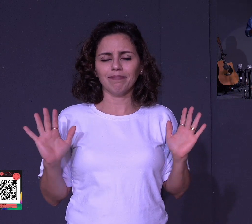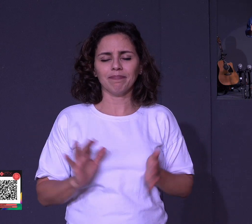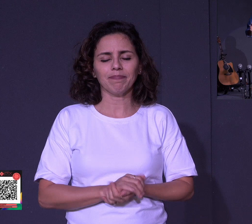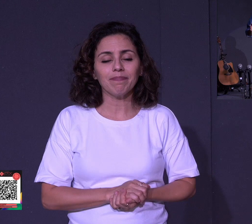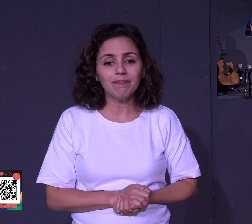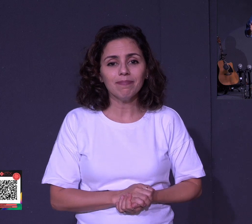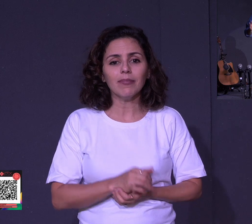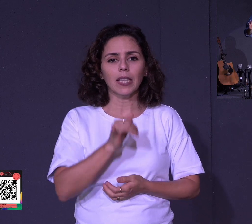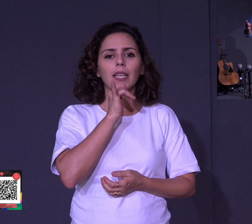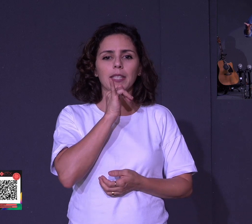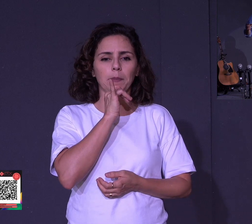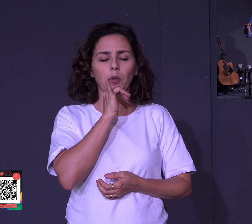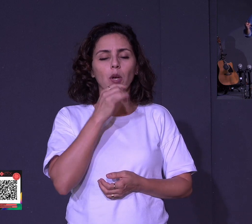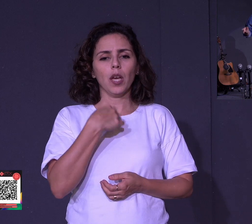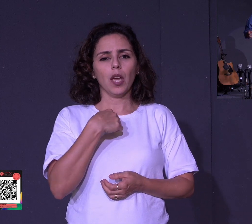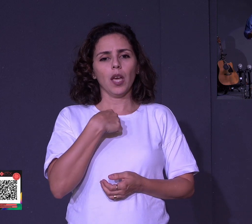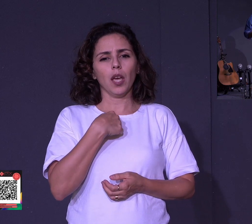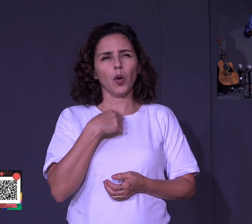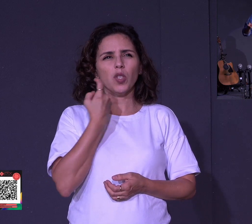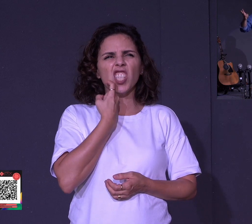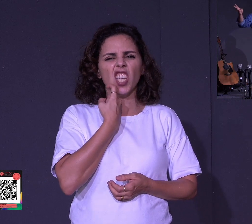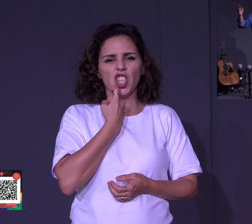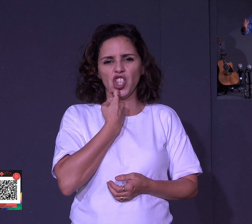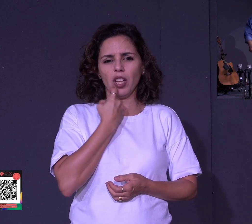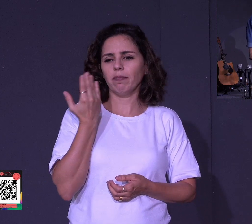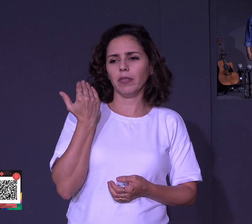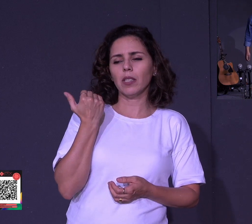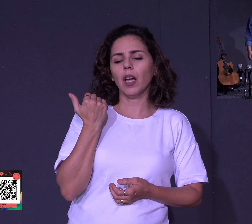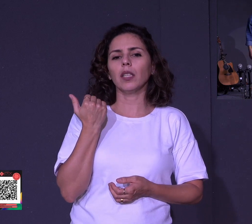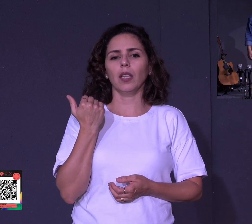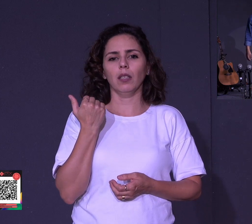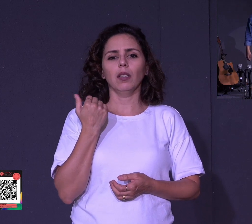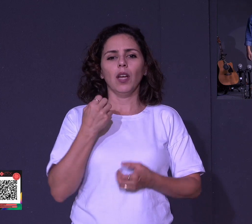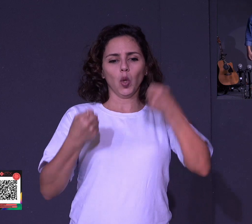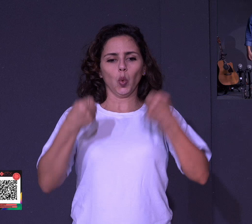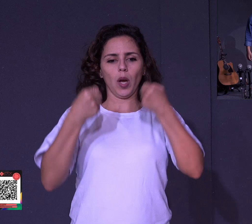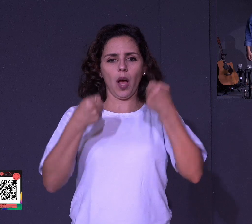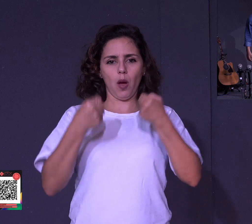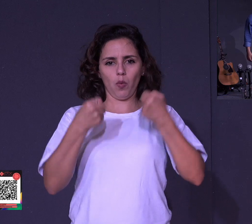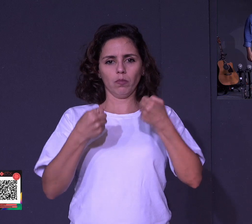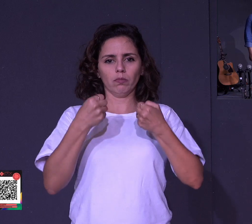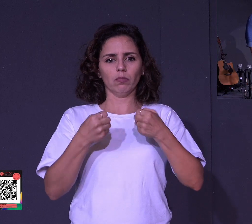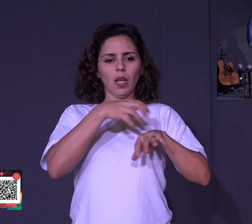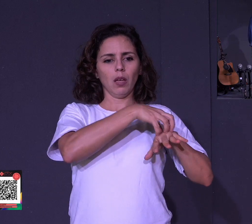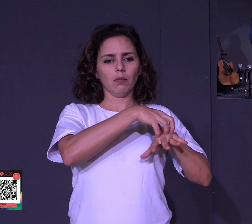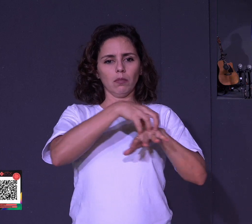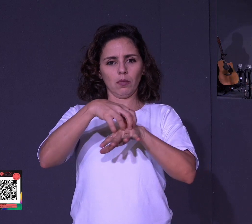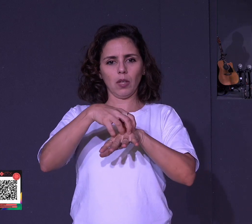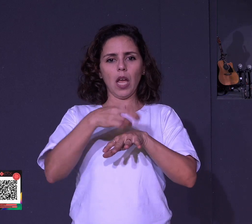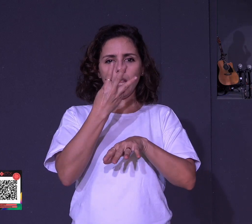sexta-feira. Pedrinho, Bárbara, minha sobrinha, e Kíria, filha do pastor